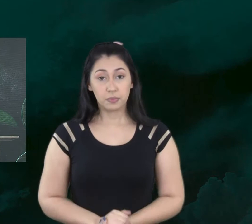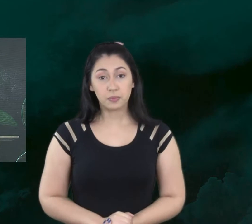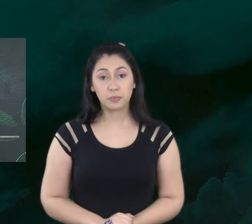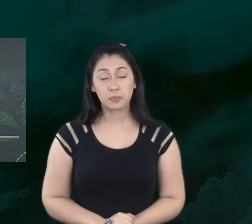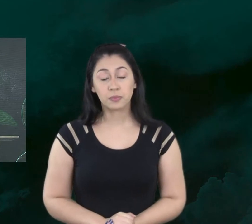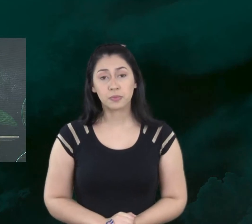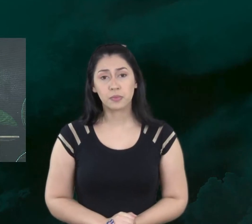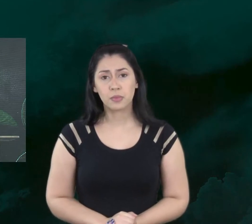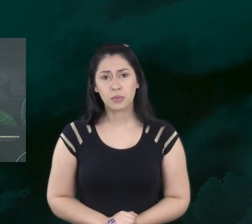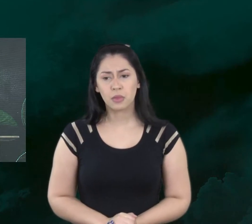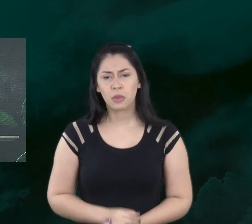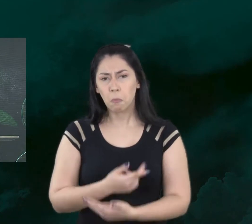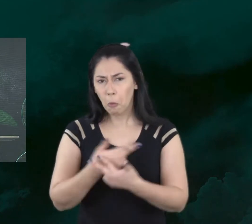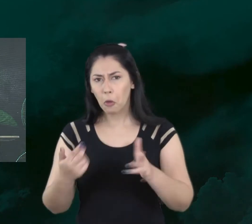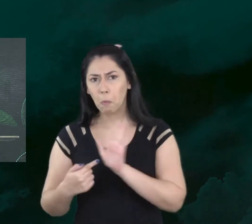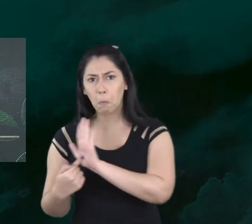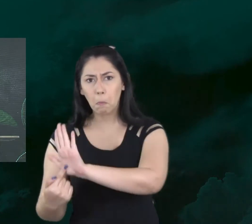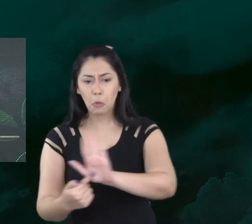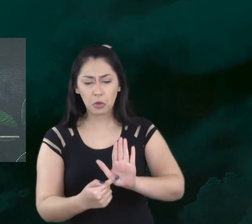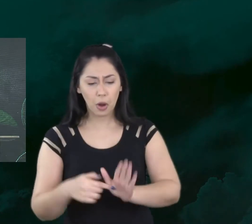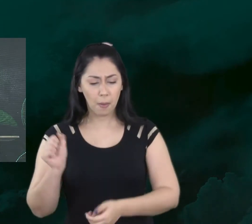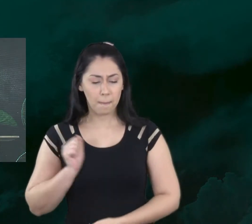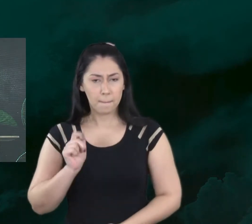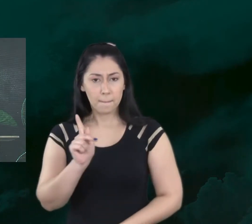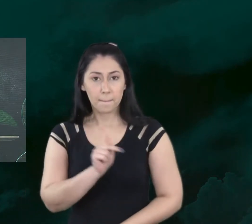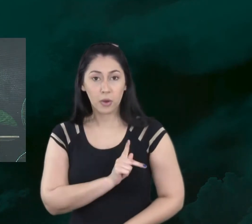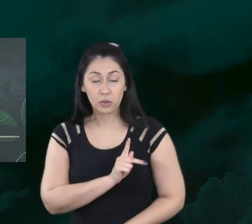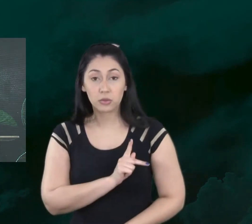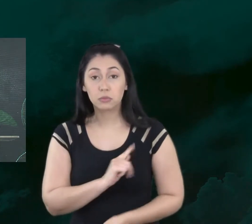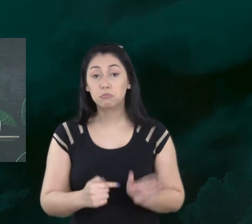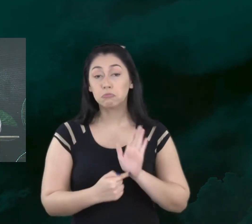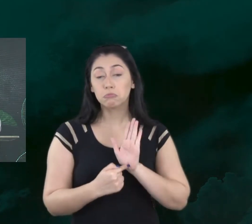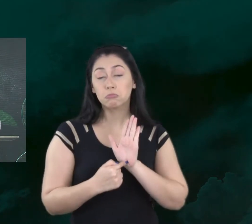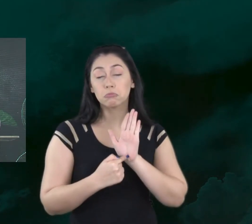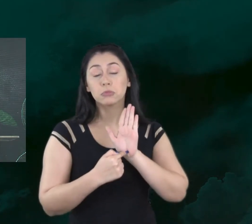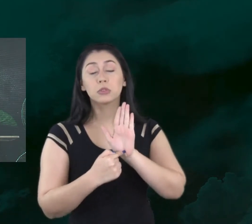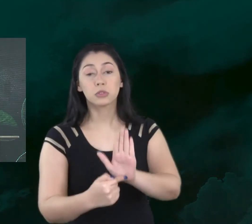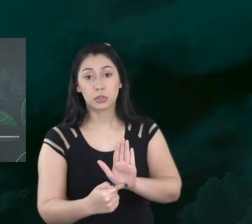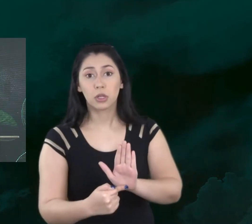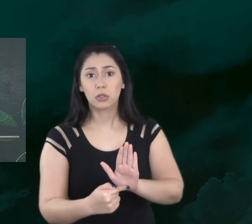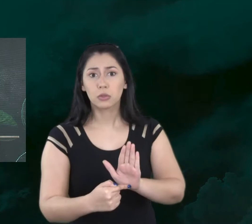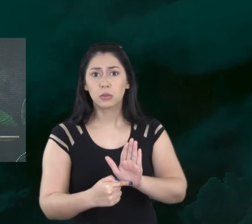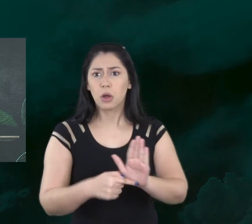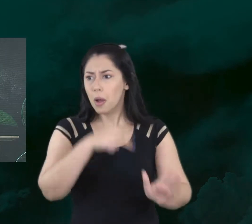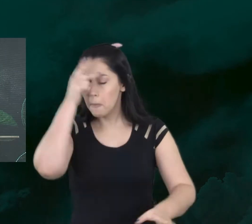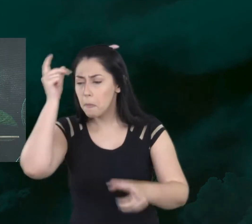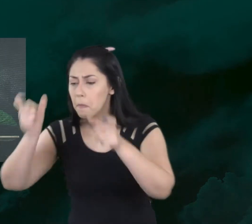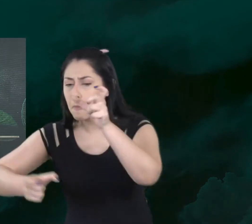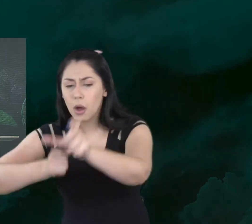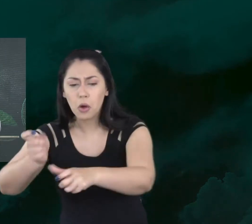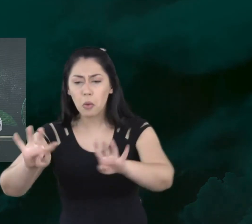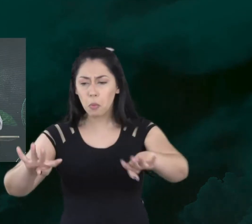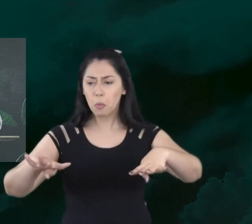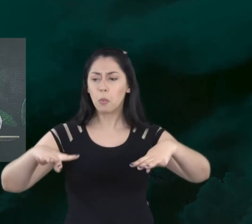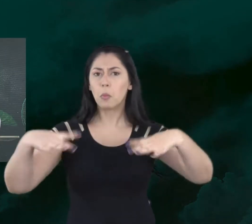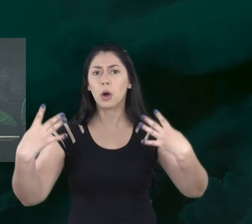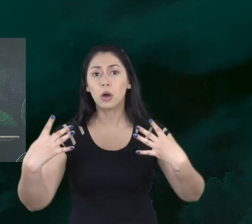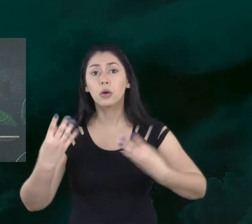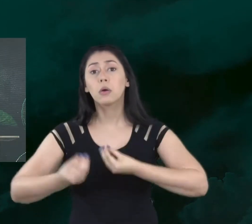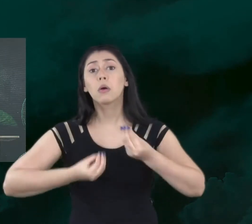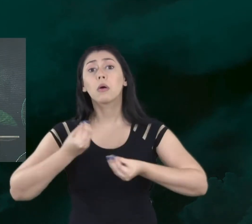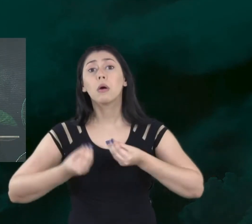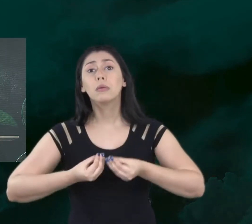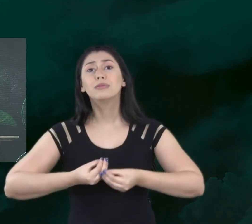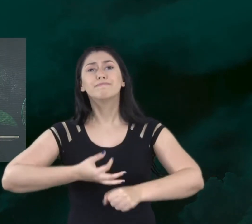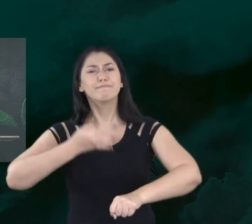os sinais distintivos do apostolado foram apresentados no meio de vós com toda persistência.